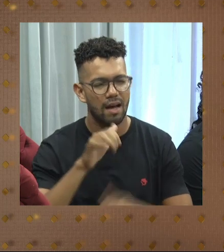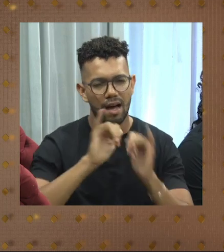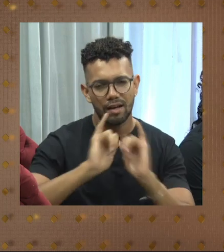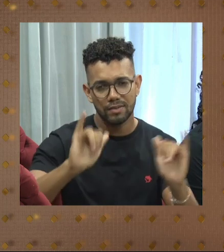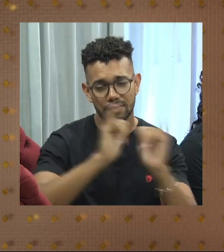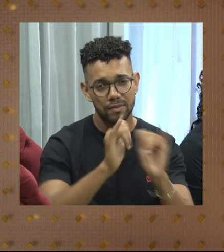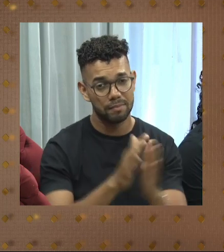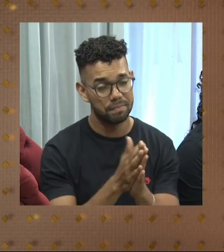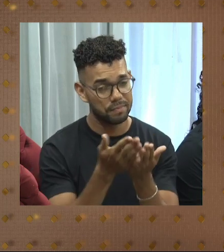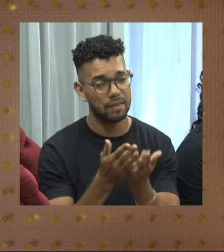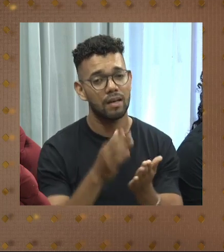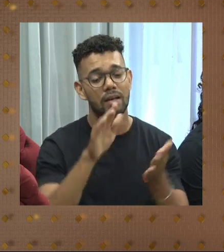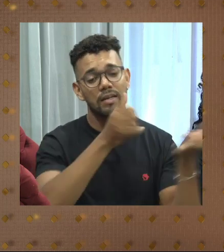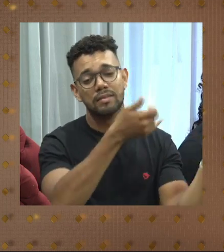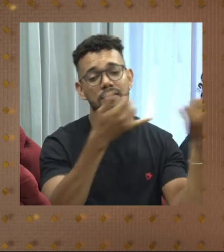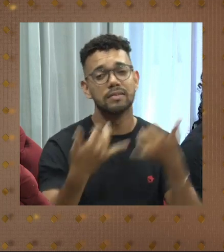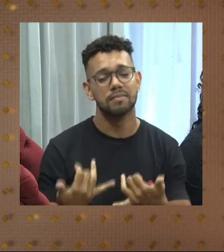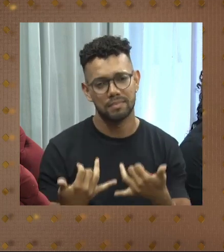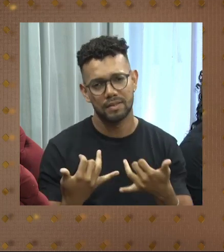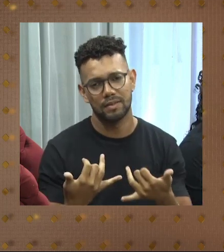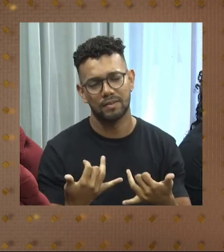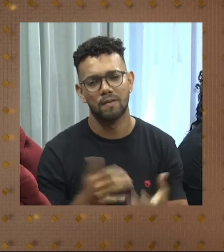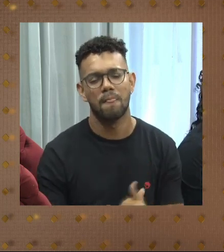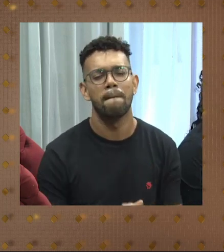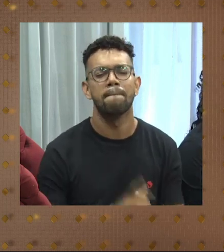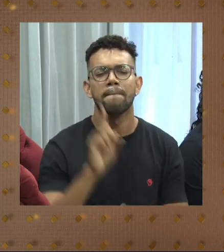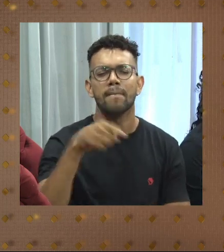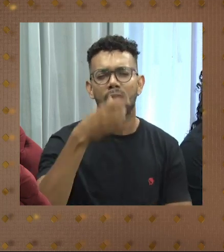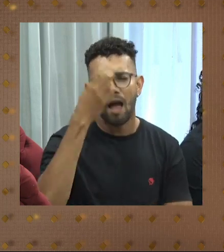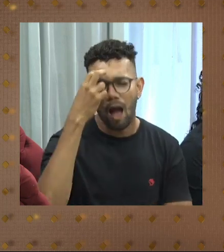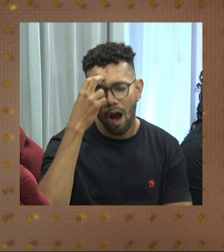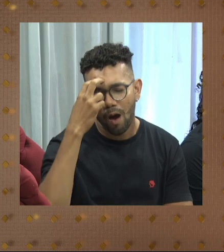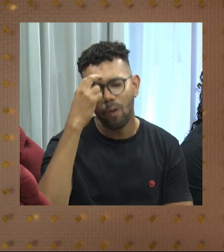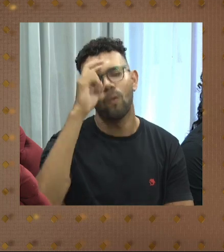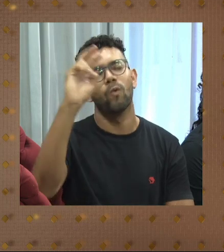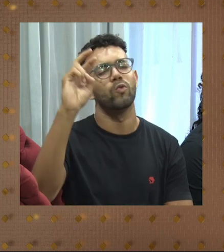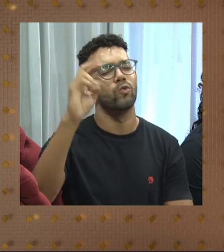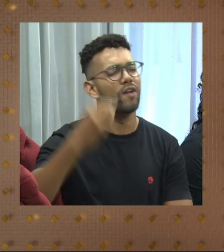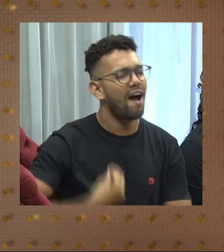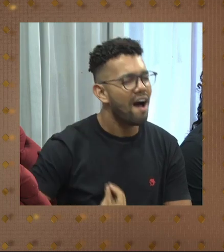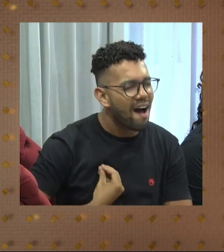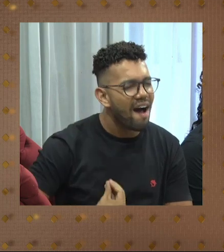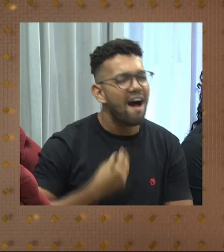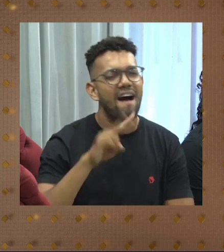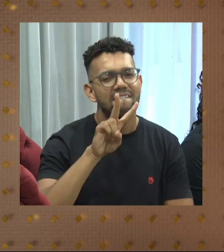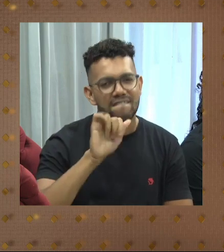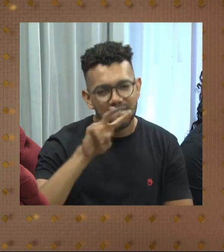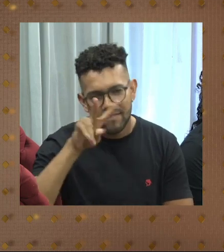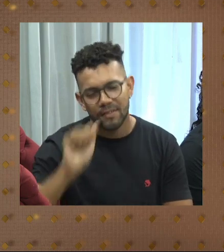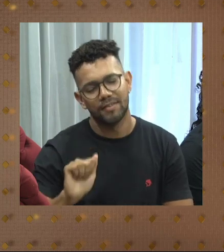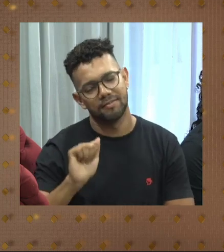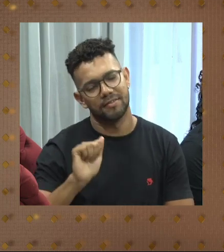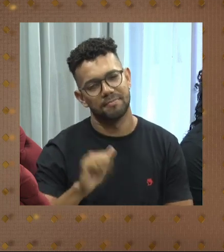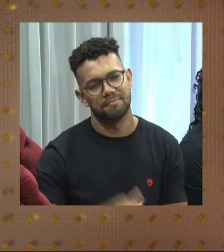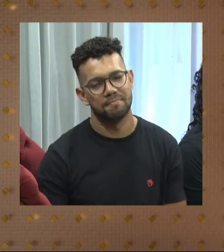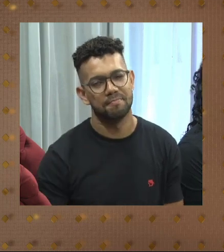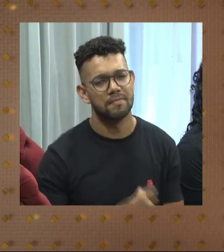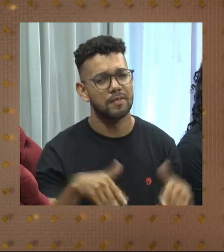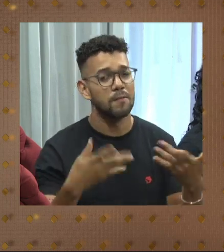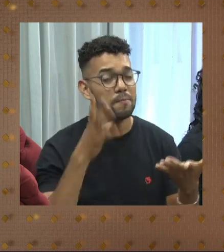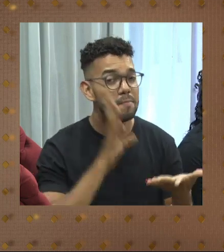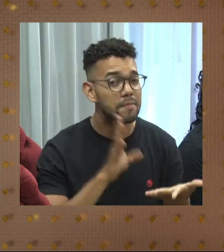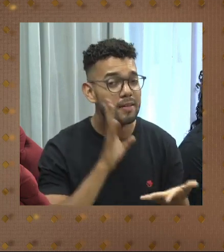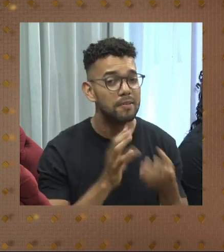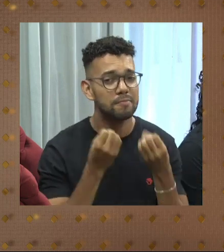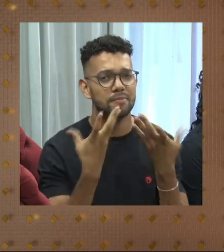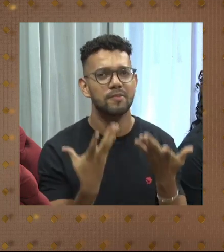obra. Então, é cultura viva. Viva. É respirar cultura. Literatura viva. 10 da manhã às 10 da noite não para. Olha que bacana, né?